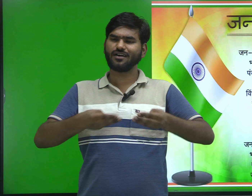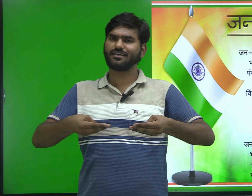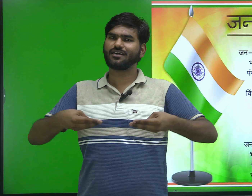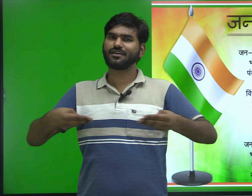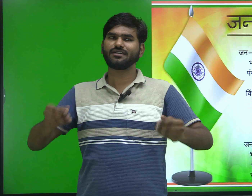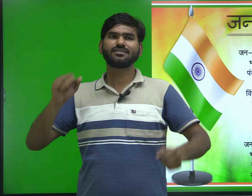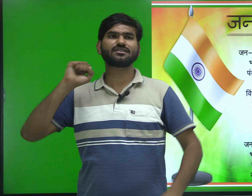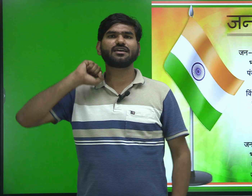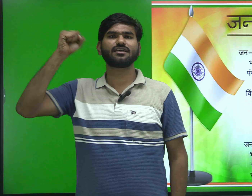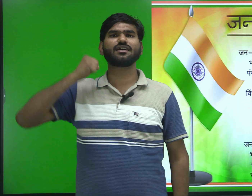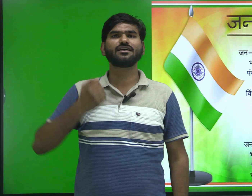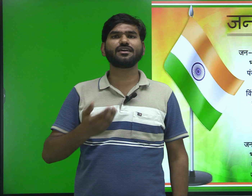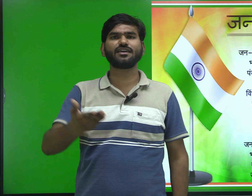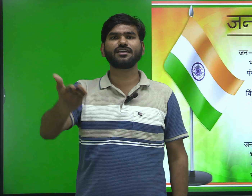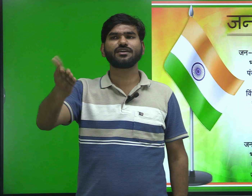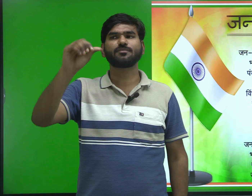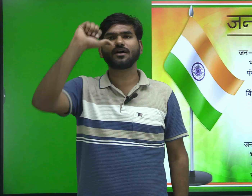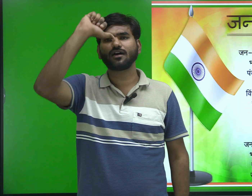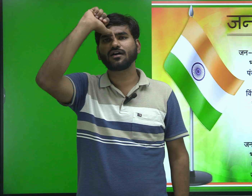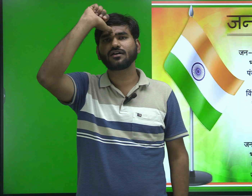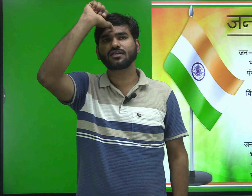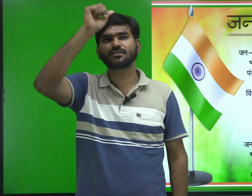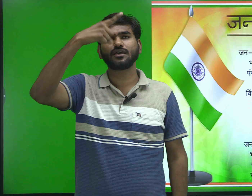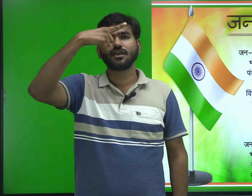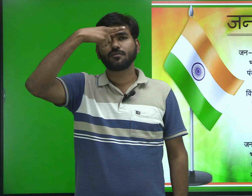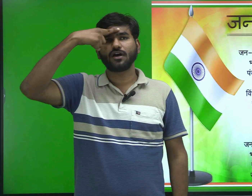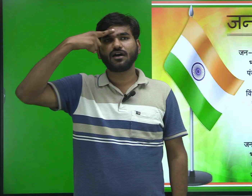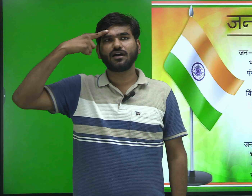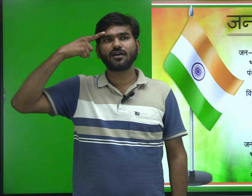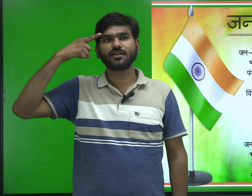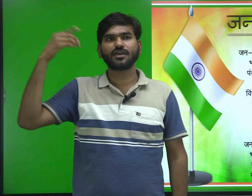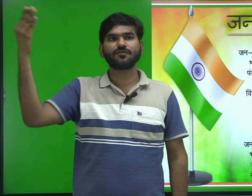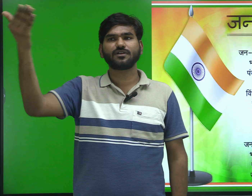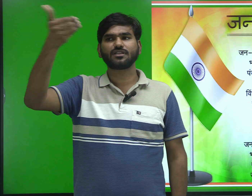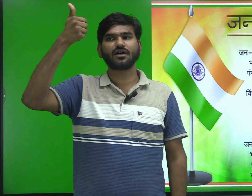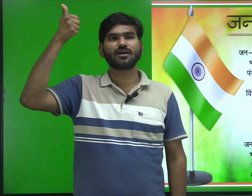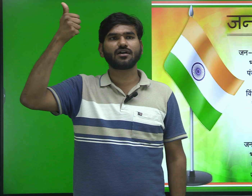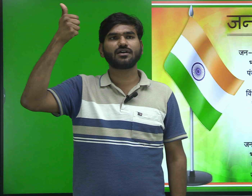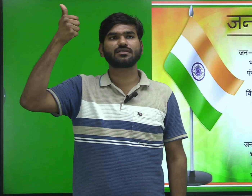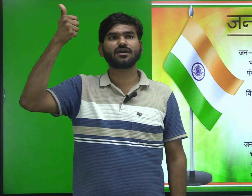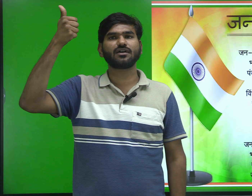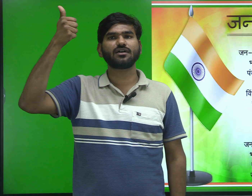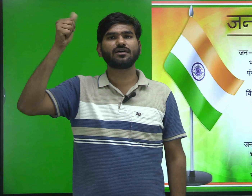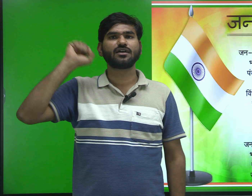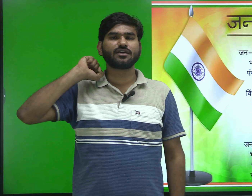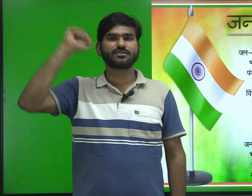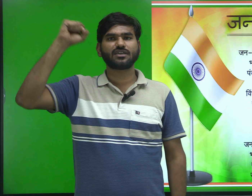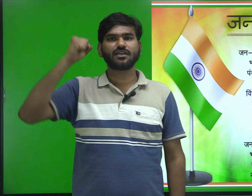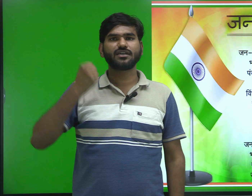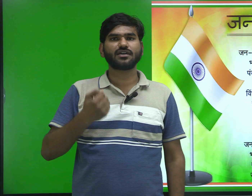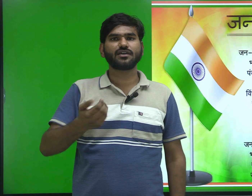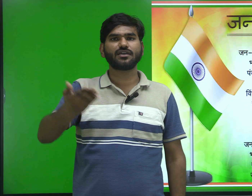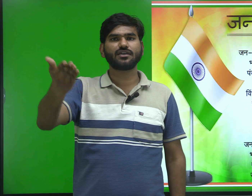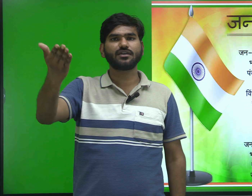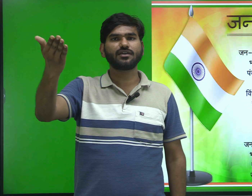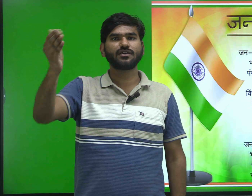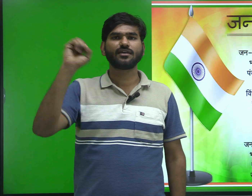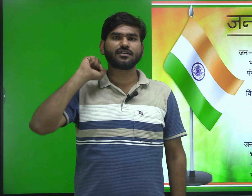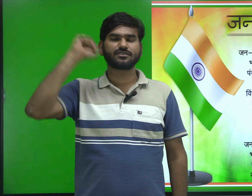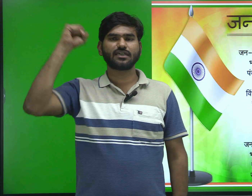मंगलदायक जय हे भारत भाग्य विधाता, जय हे जय